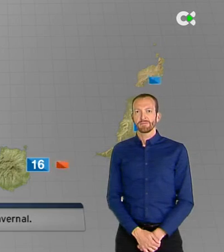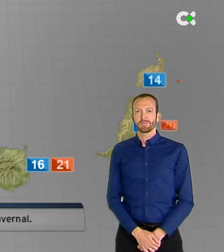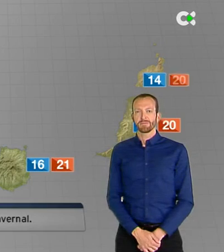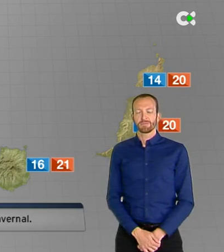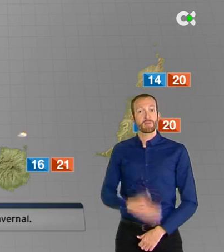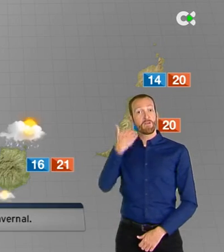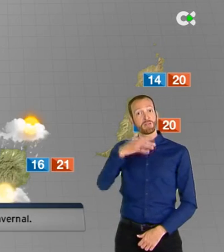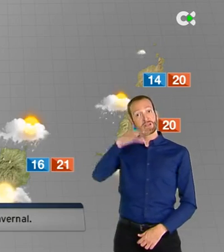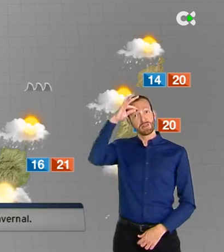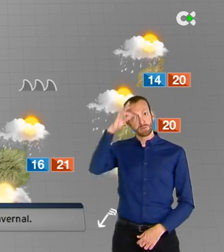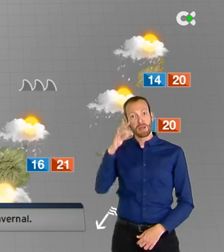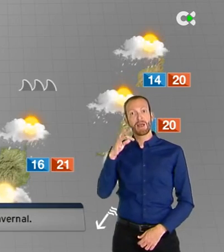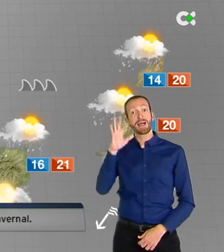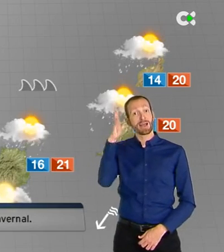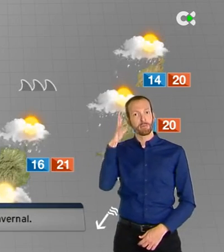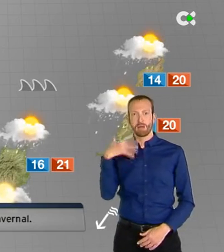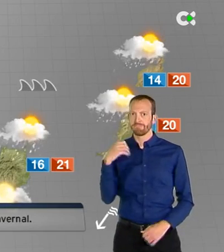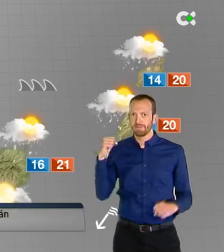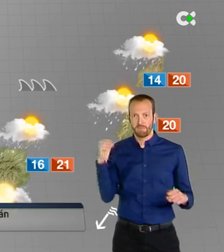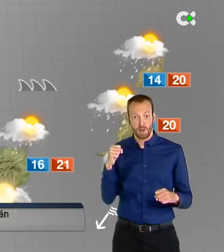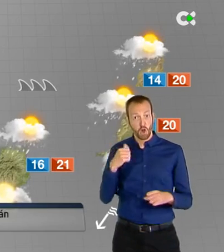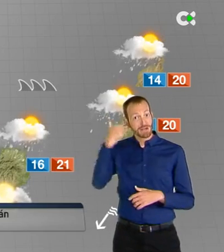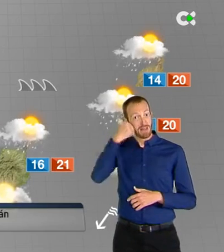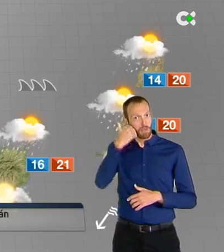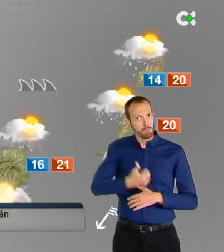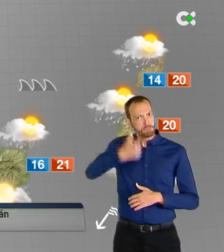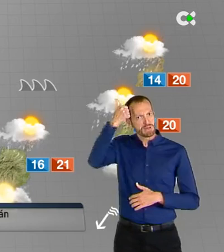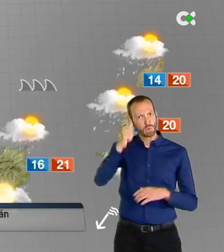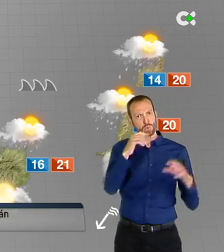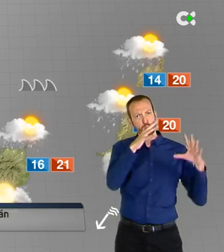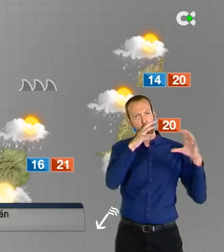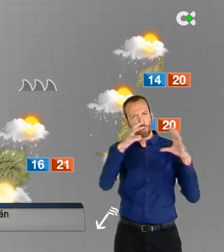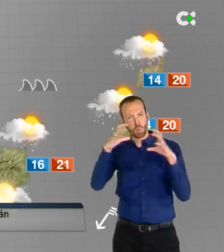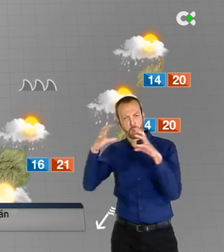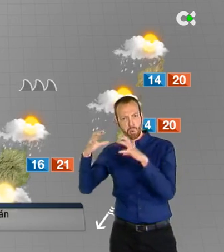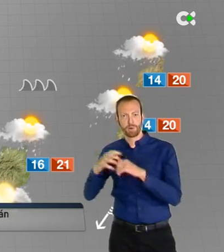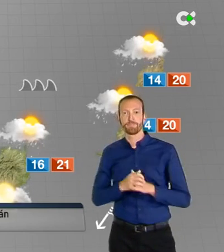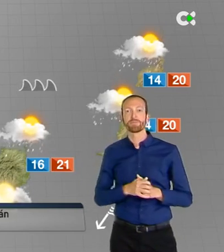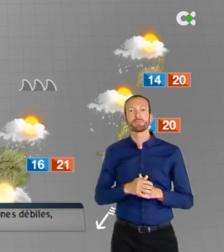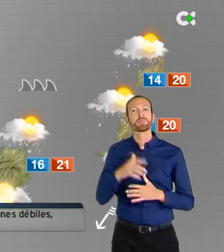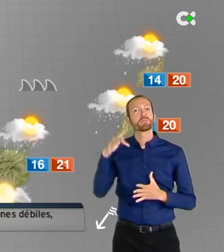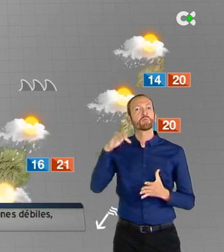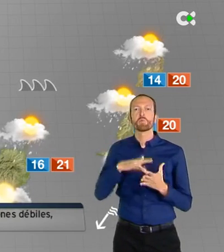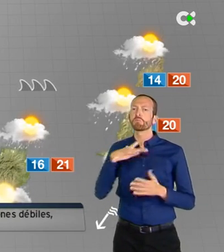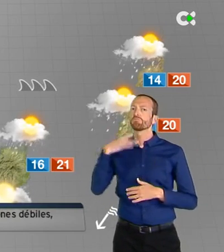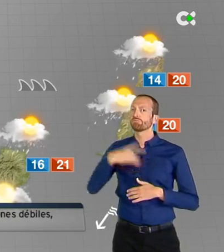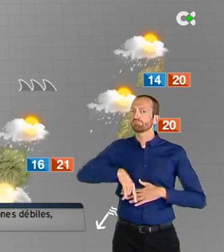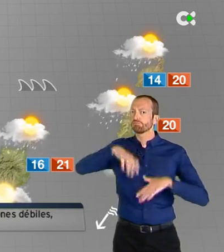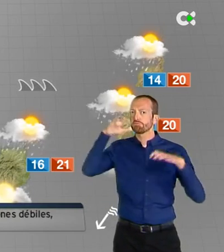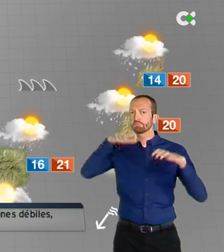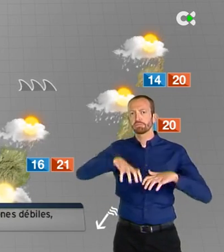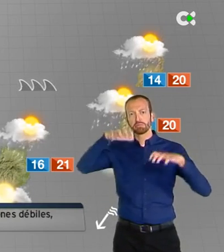Fin de semana de tiempo invernal. El sábado predominarán los cielos nubosos. Tendremos algunas